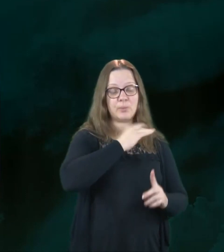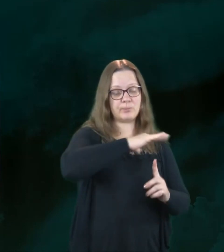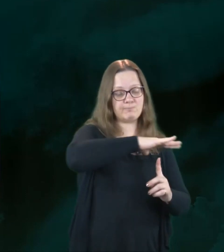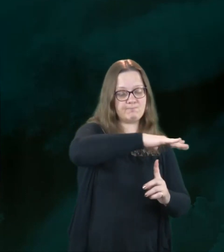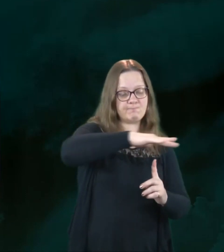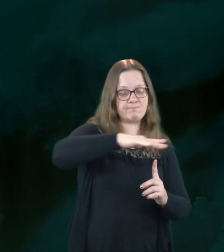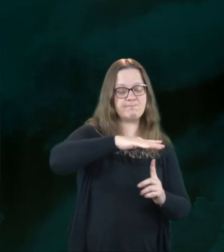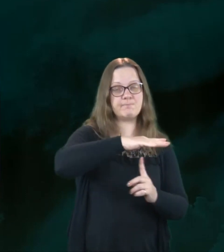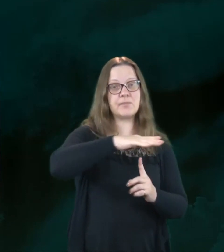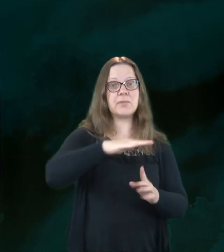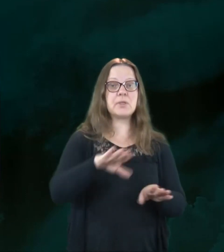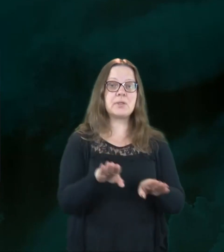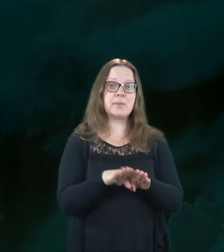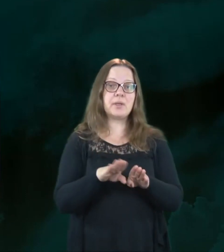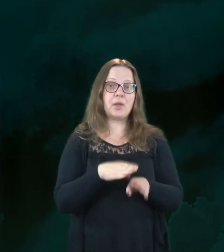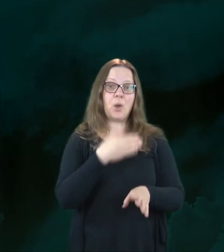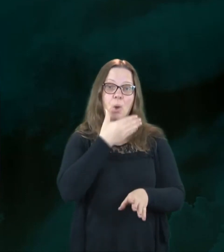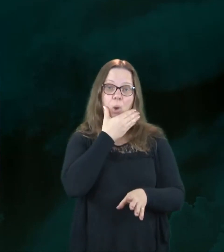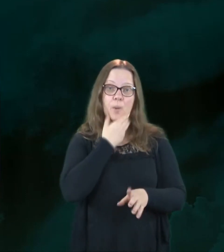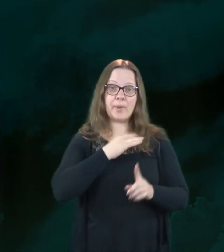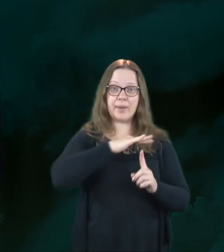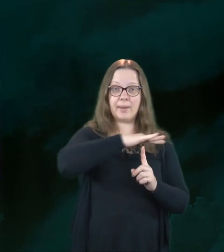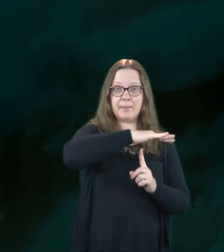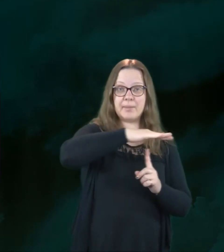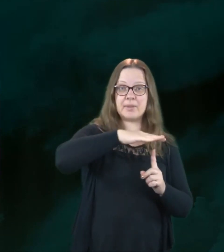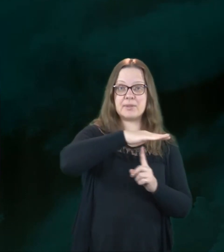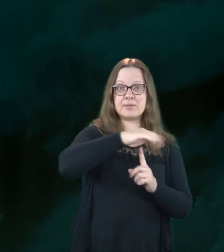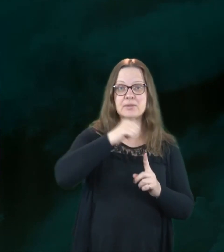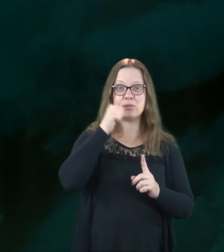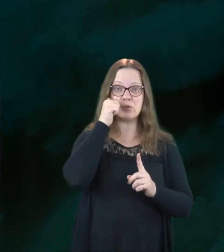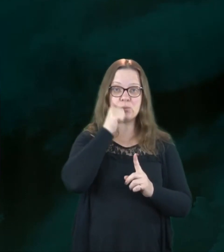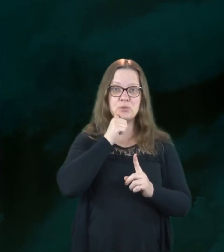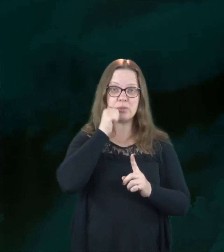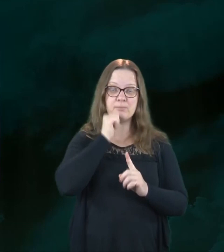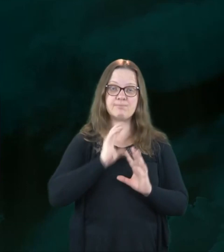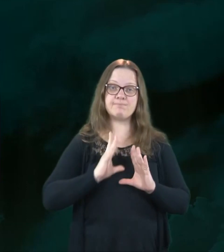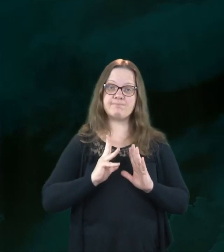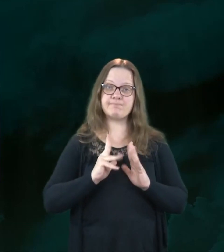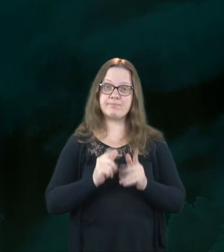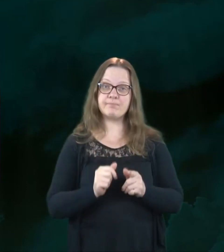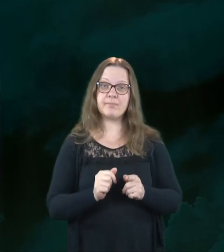é a ordem. Quando você fala em conectar-se com